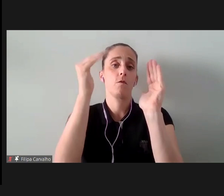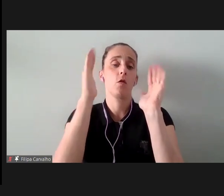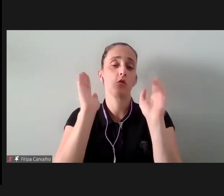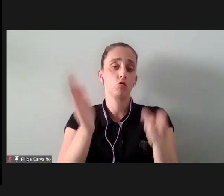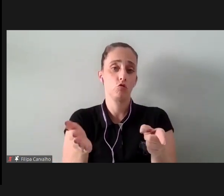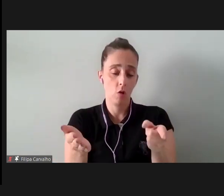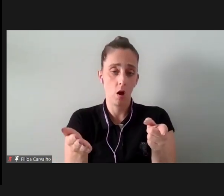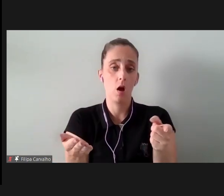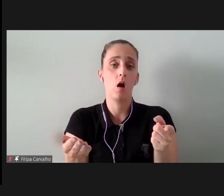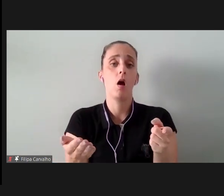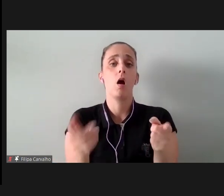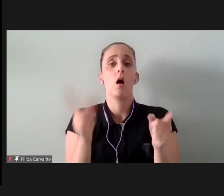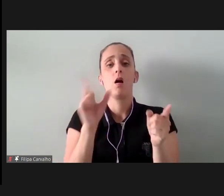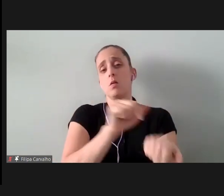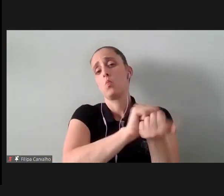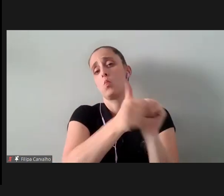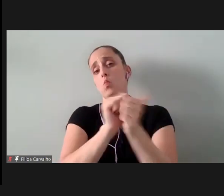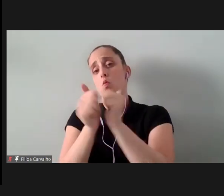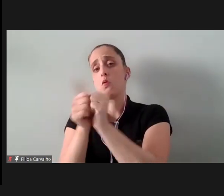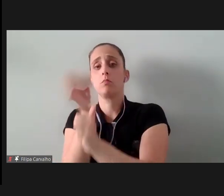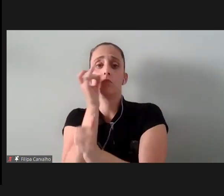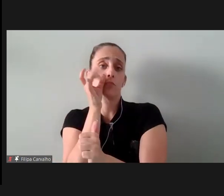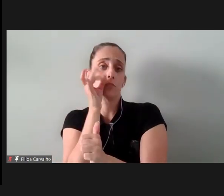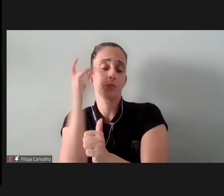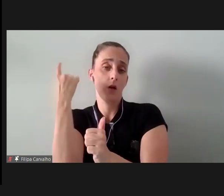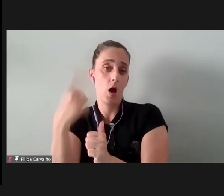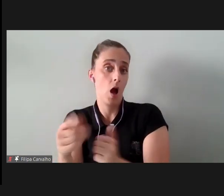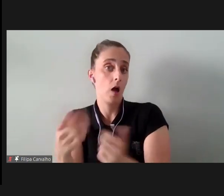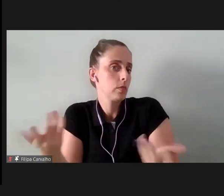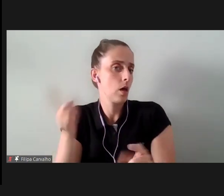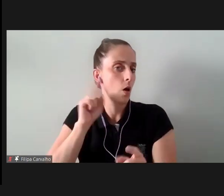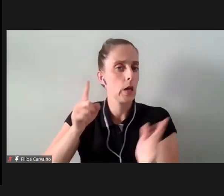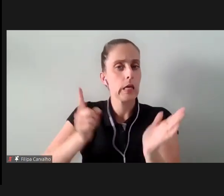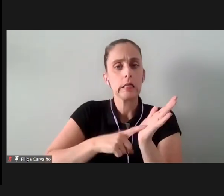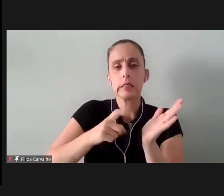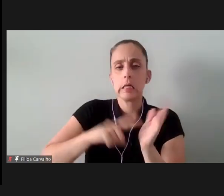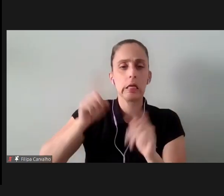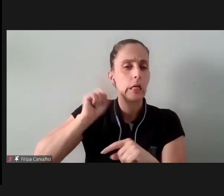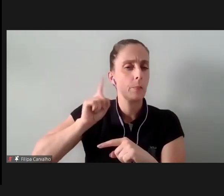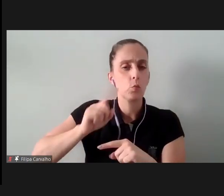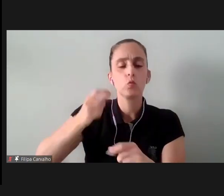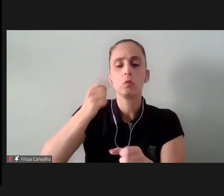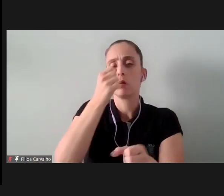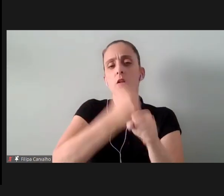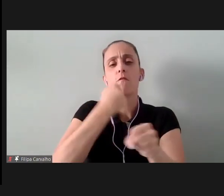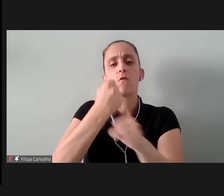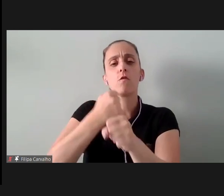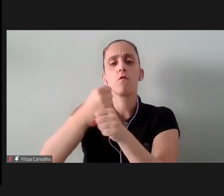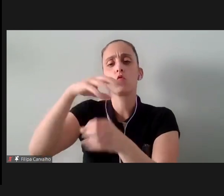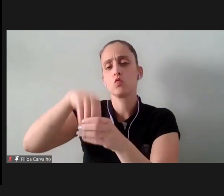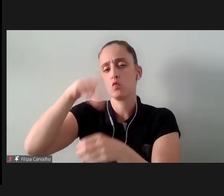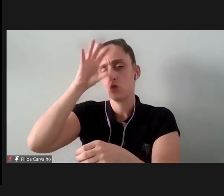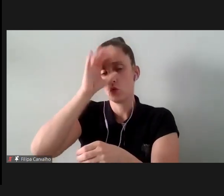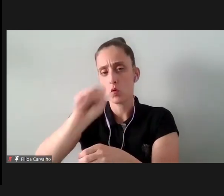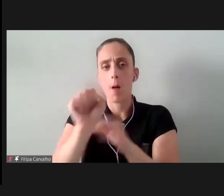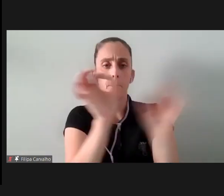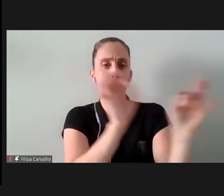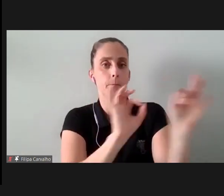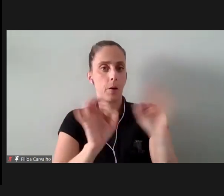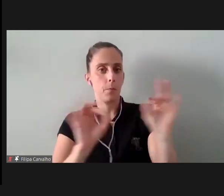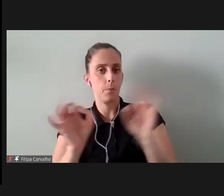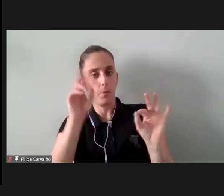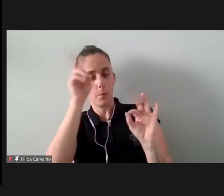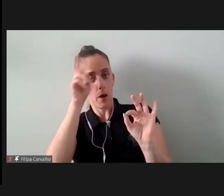constantes mudança, é essencial que os funcionários estejam preparados, estejam